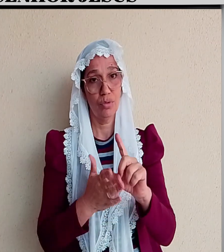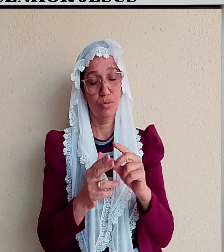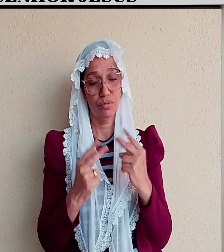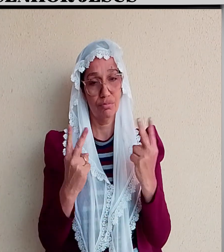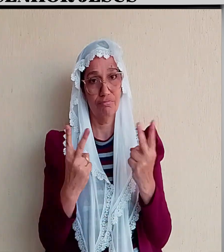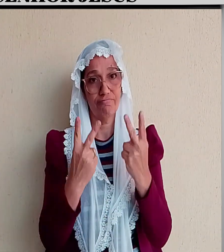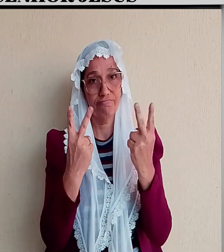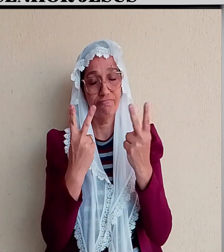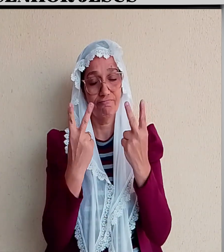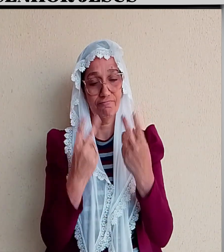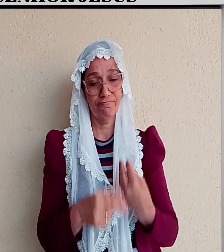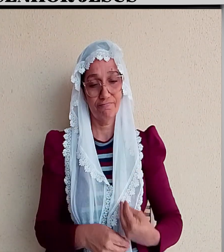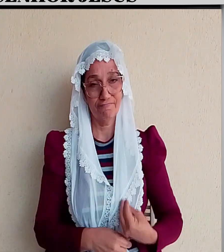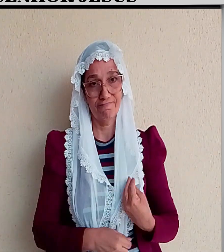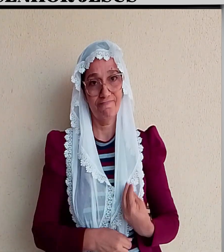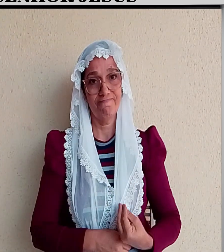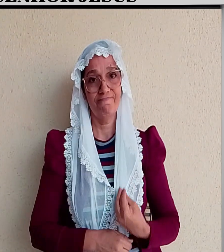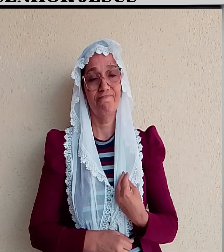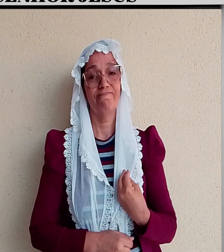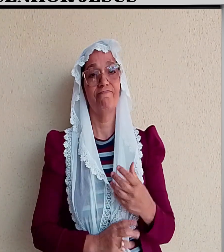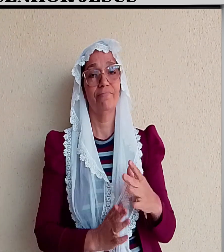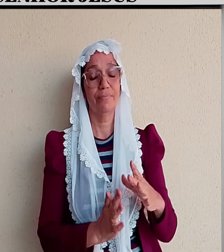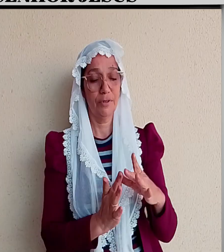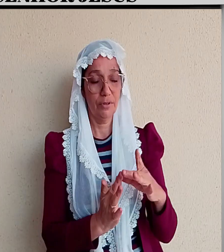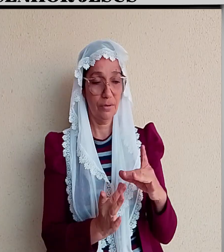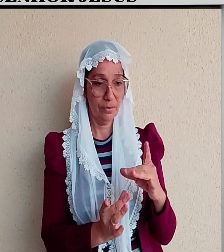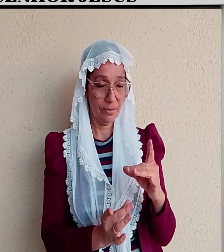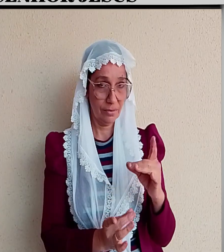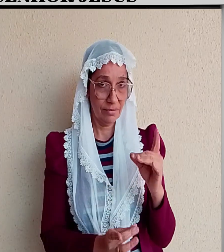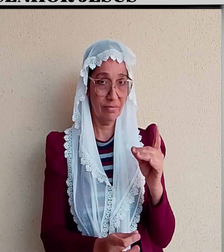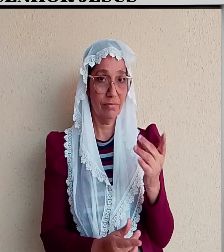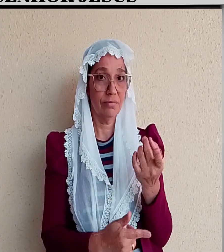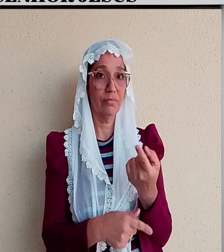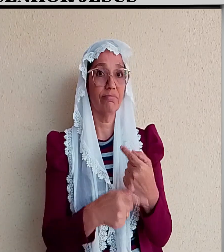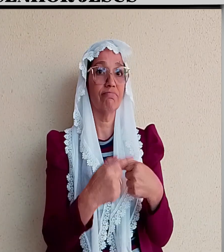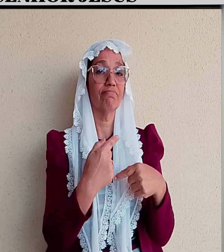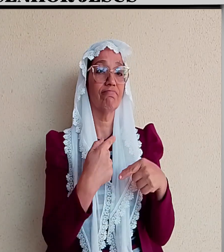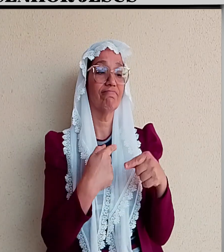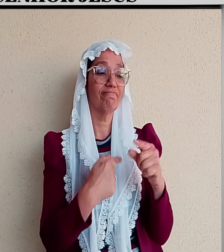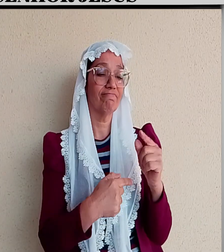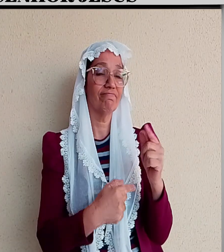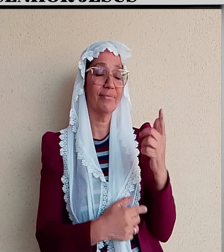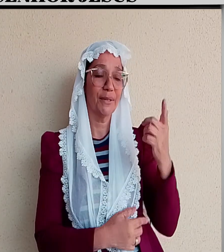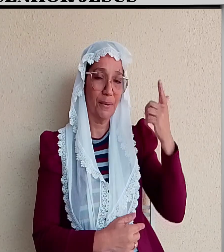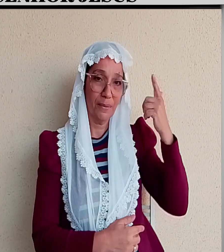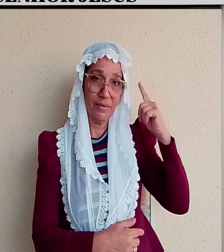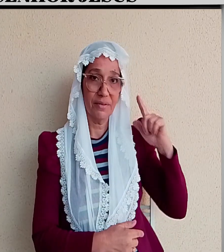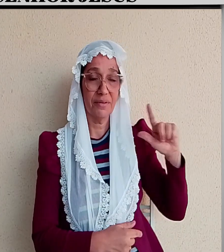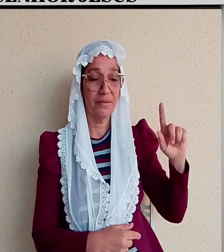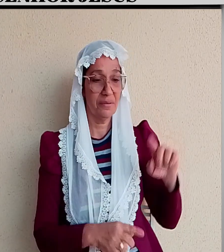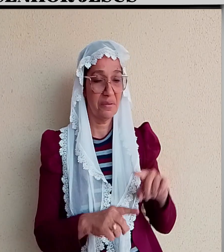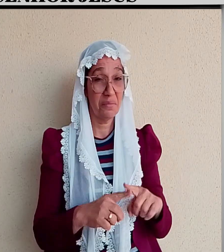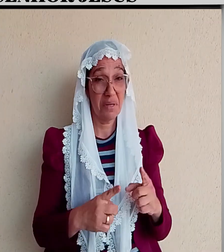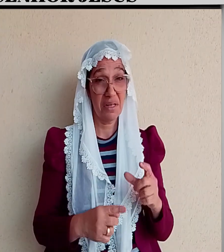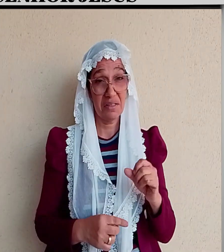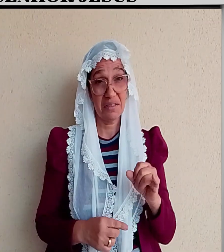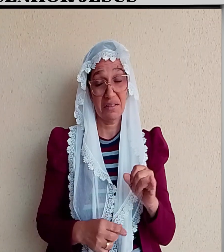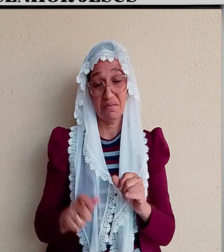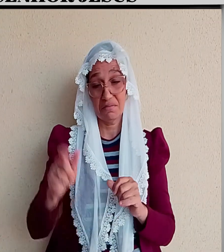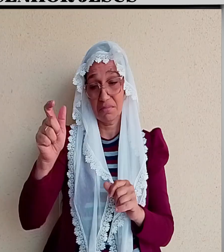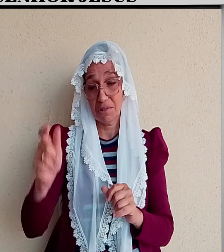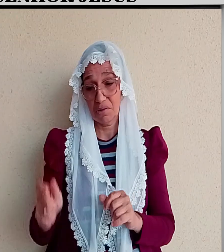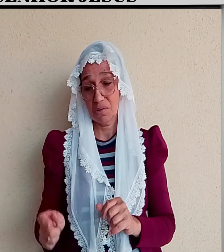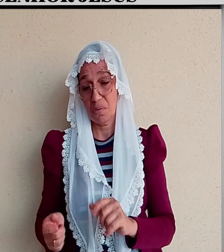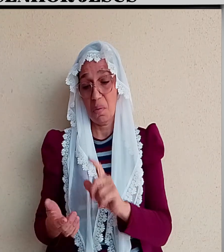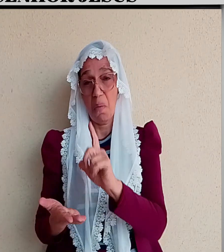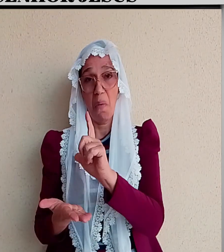aleluia, Jesus, aquele que sair reprovado, aleluia, que o laudo dele estiver escrito morte, já foi.